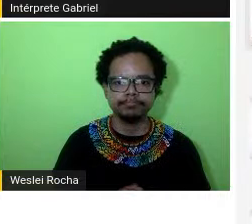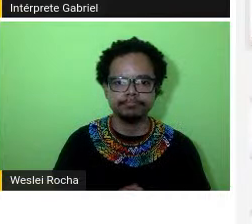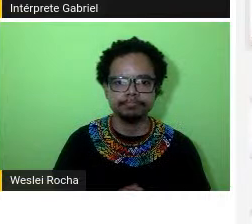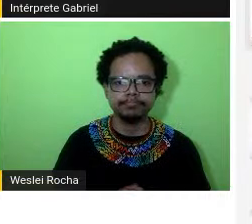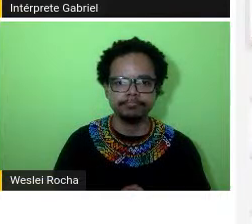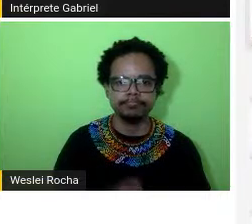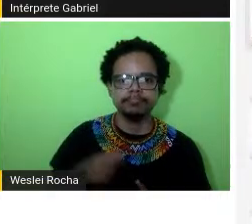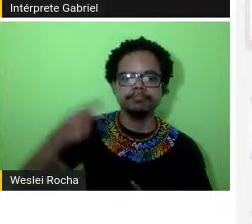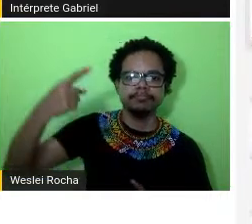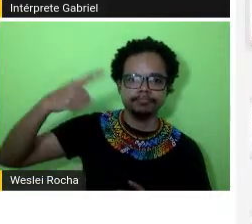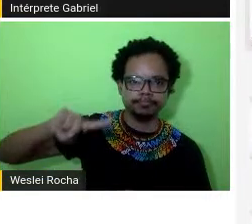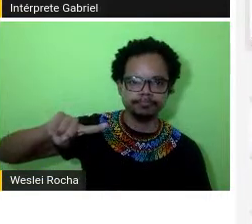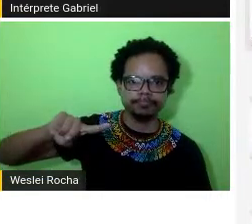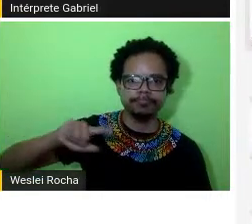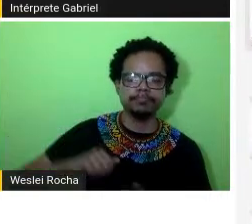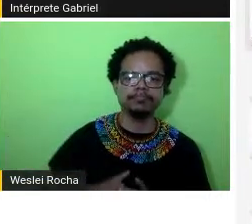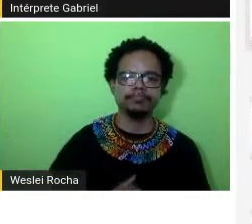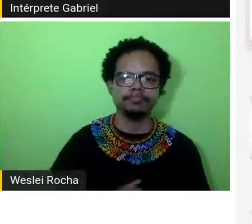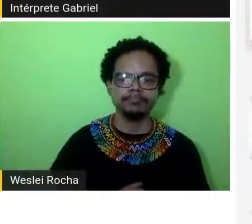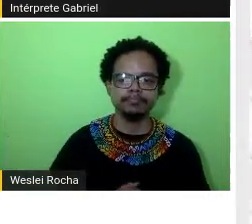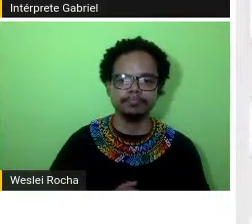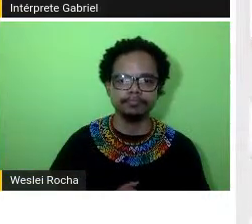E aí